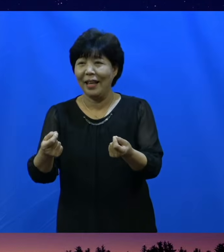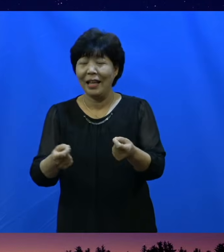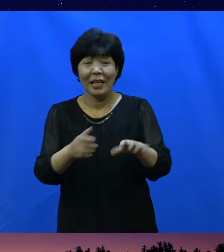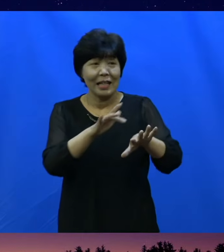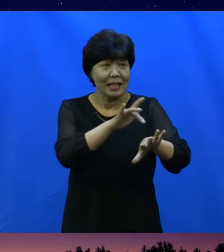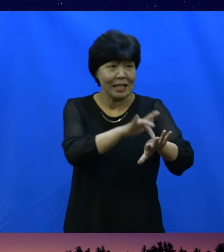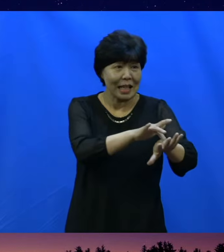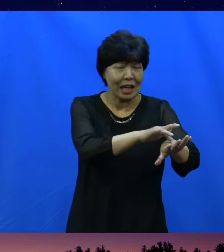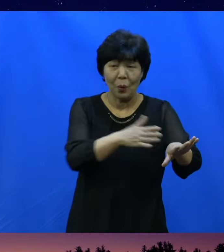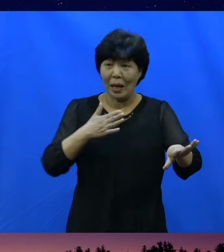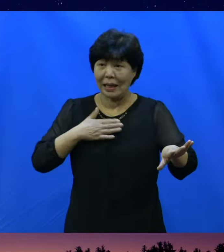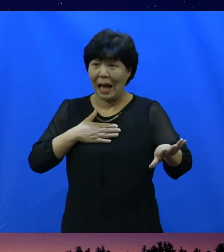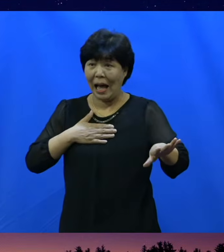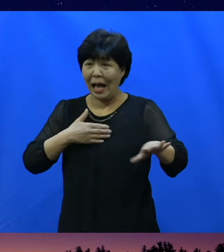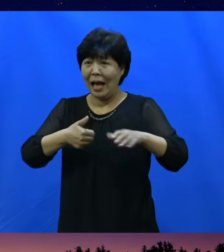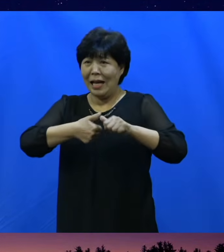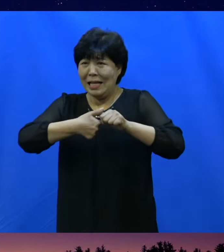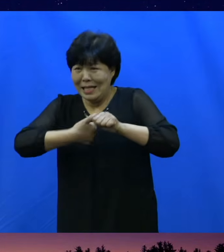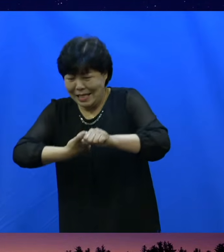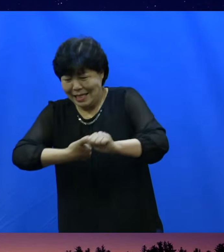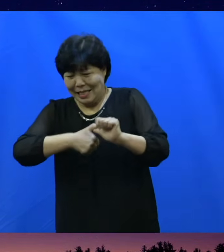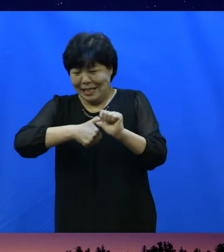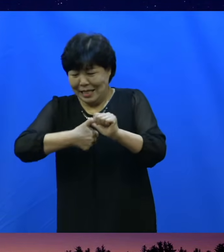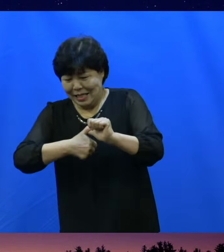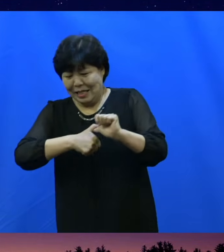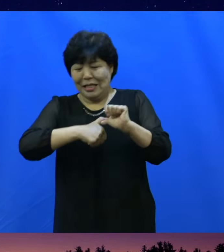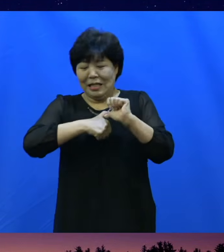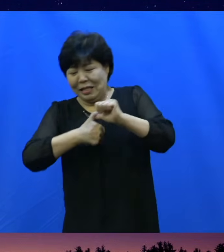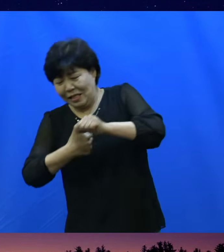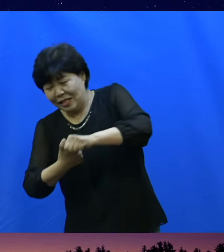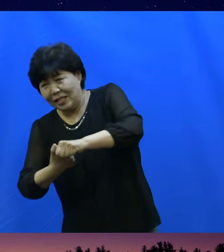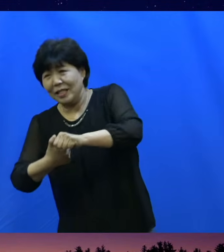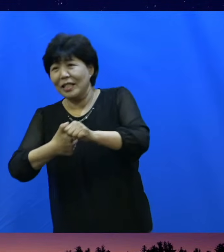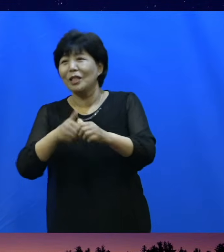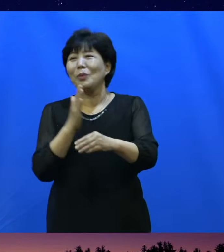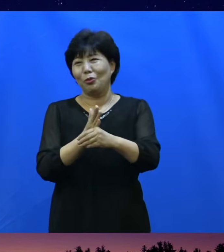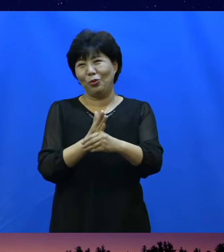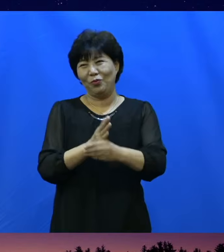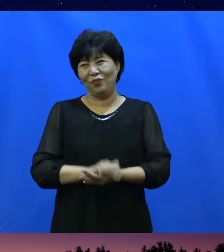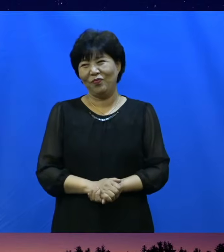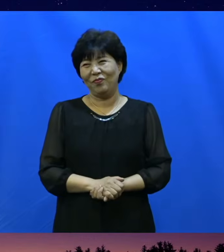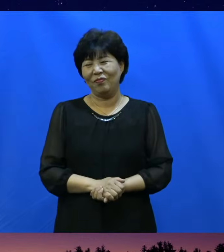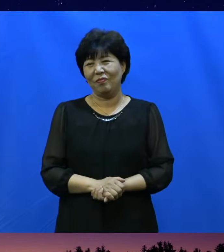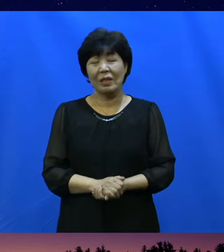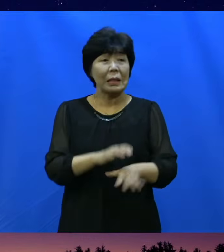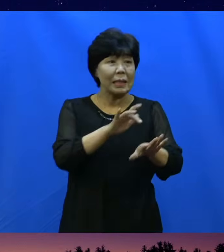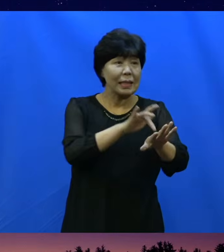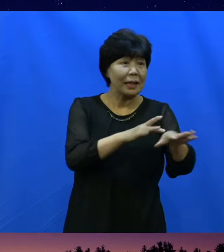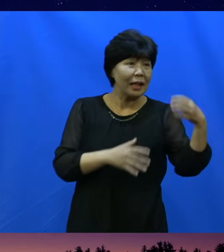심어주는 거예요. 사단의 역할 중에 하나가 뭔지요? 참소하는 거예요. 참소하는 거.